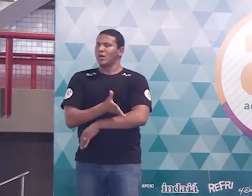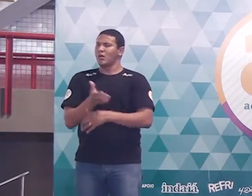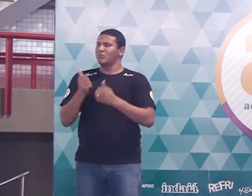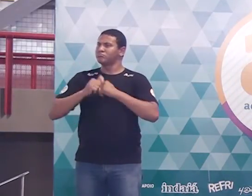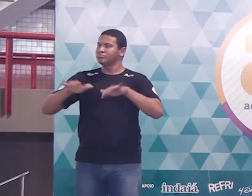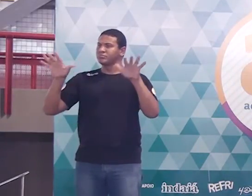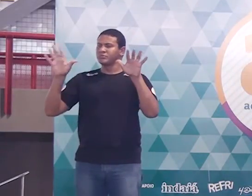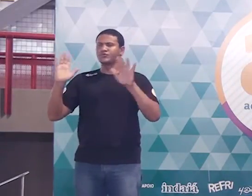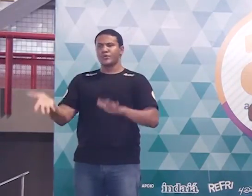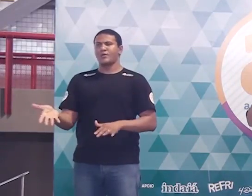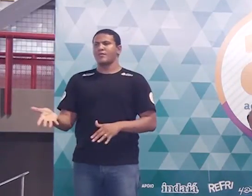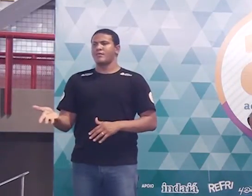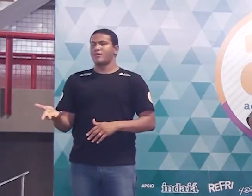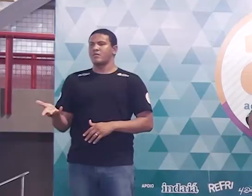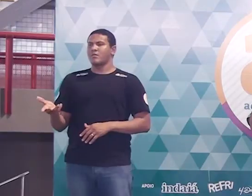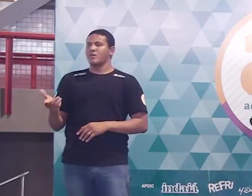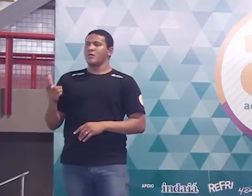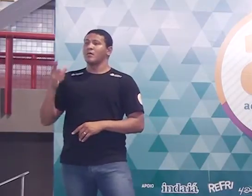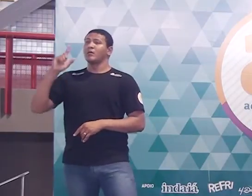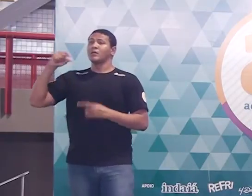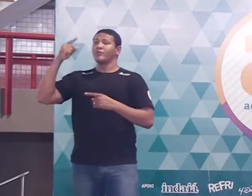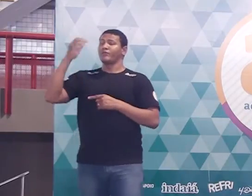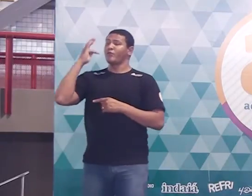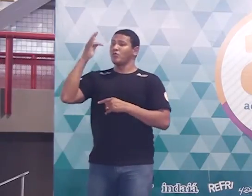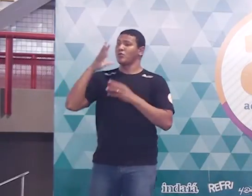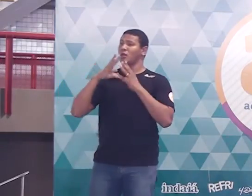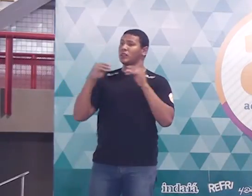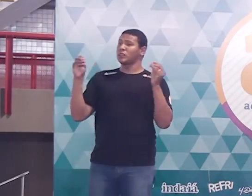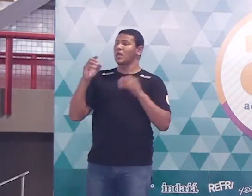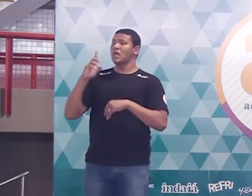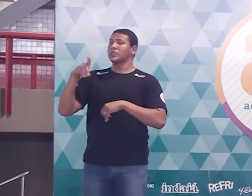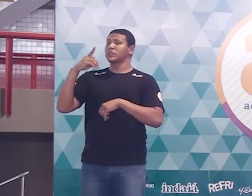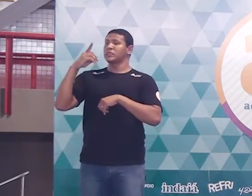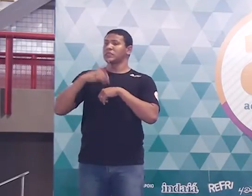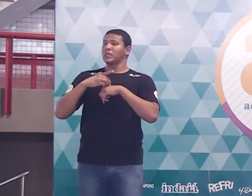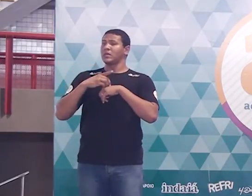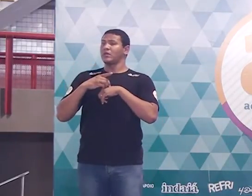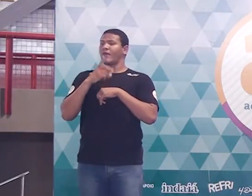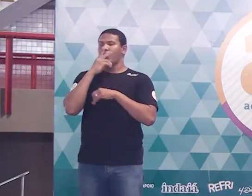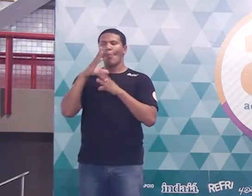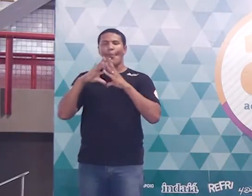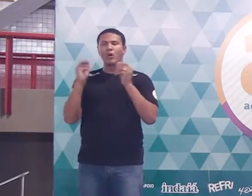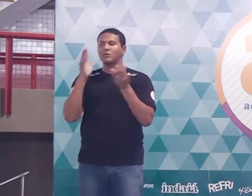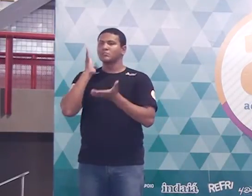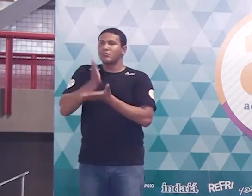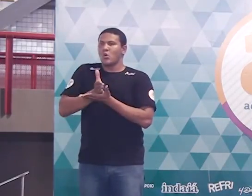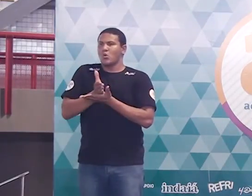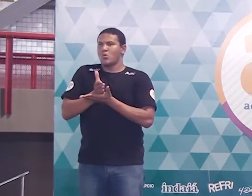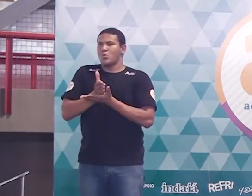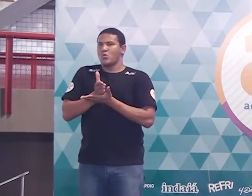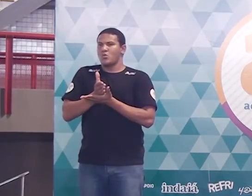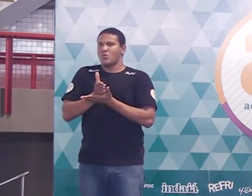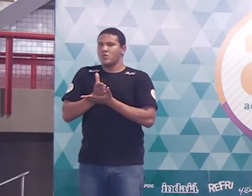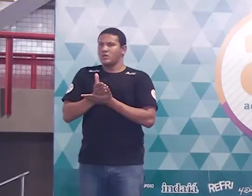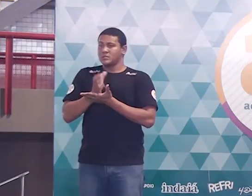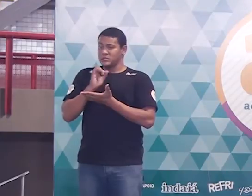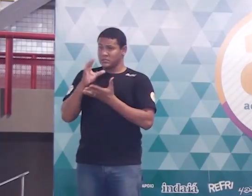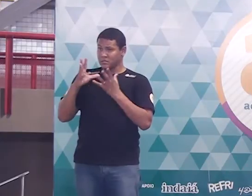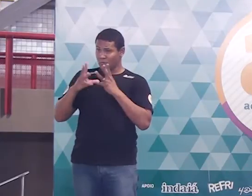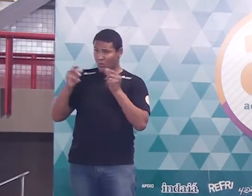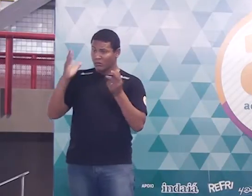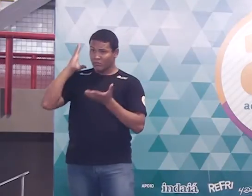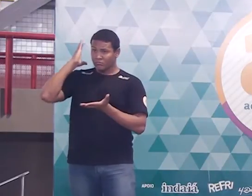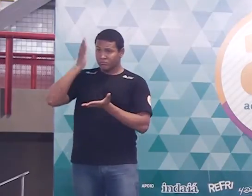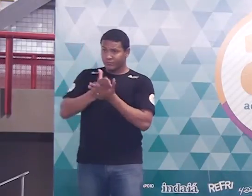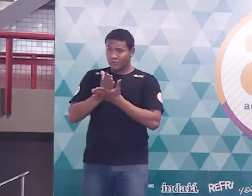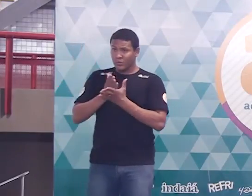aí. Então daqui a pouco o que nós vamos fazer com a dengue? Erradicar. Quando você erradica uma